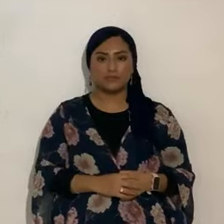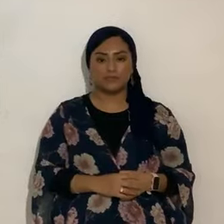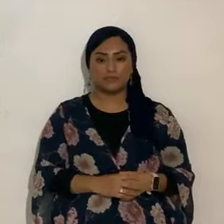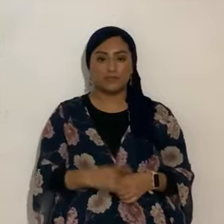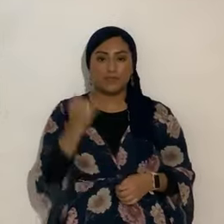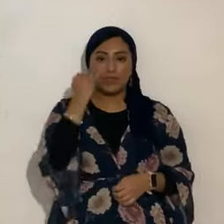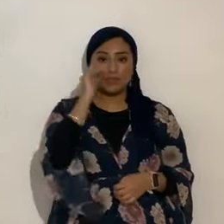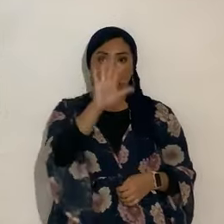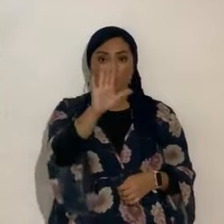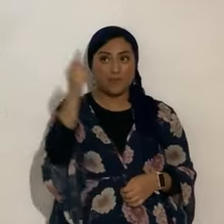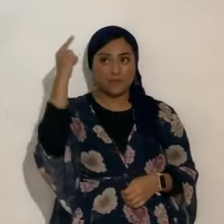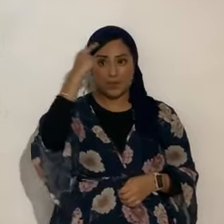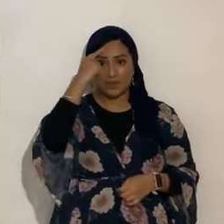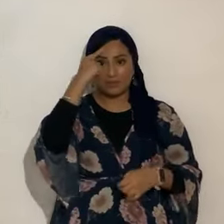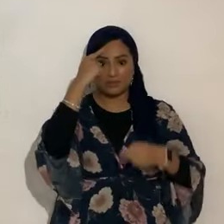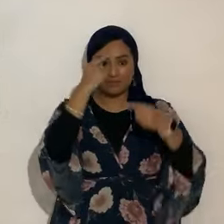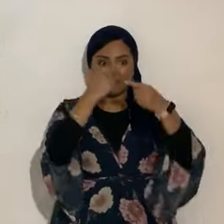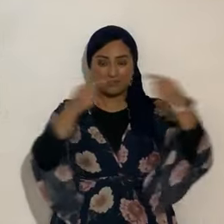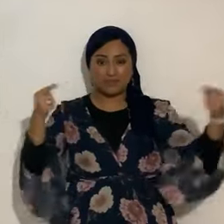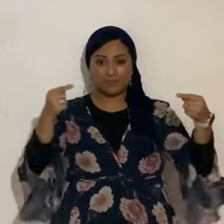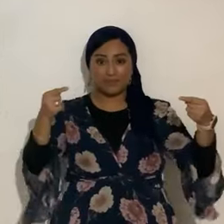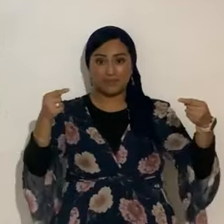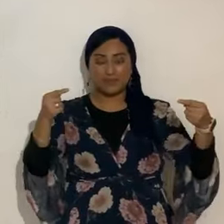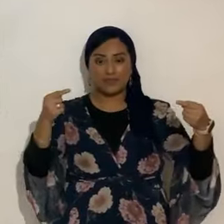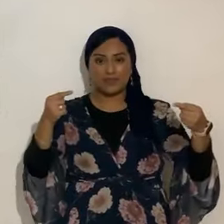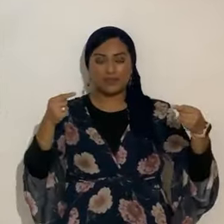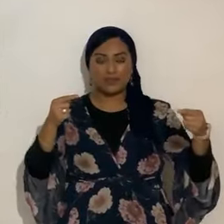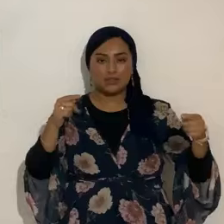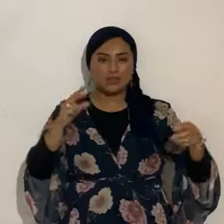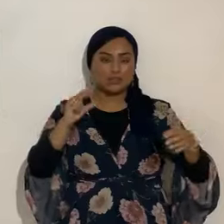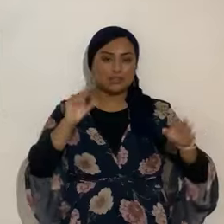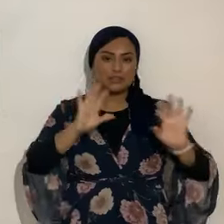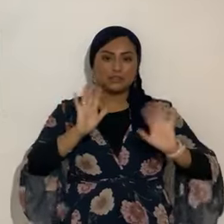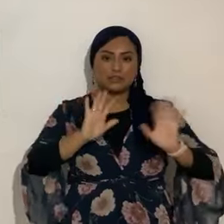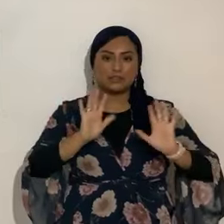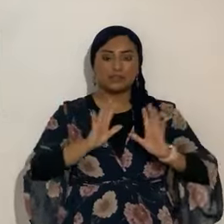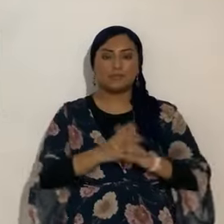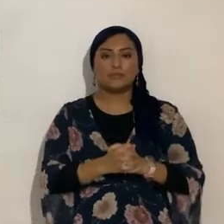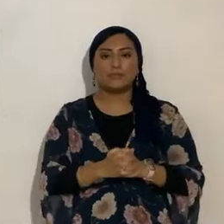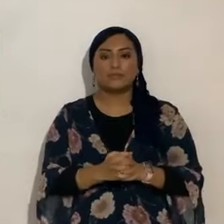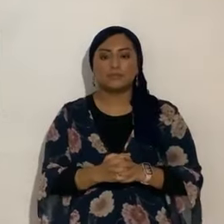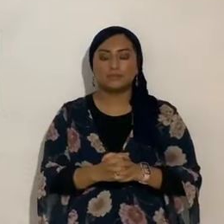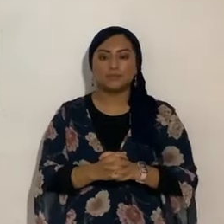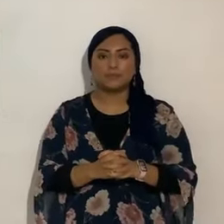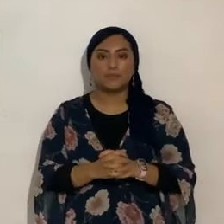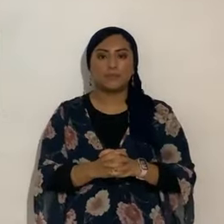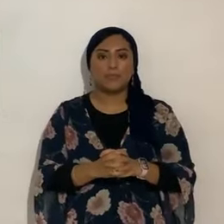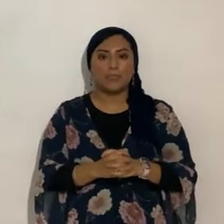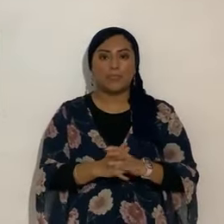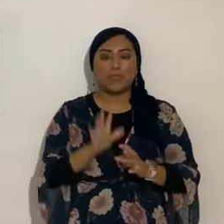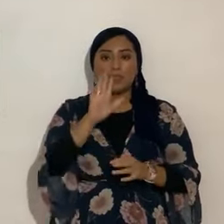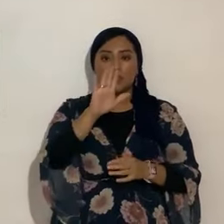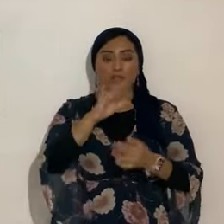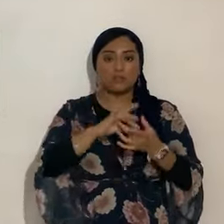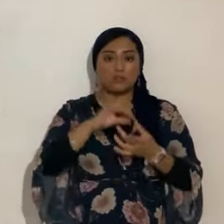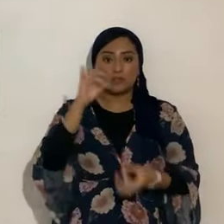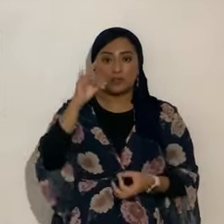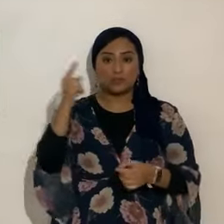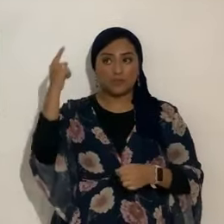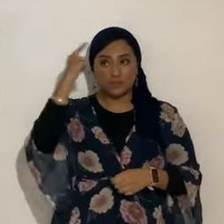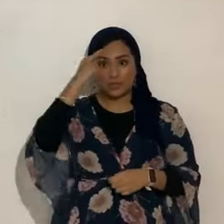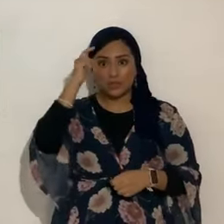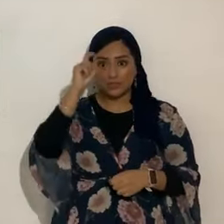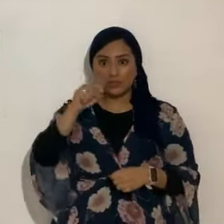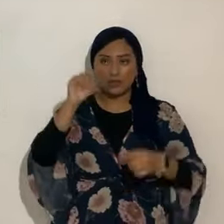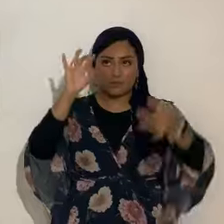Si tu mente está dividida, no debe ser eso. Totalmente el principio antiguo de tu espíritu, que es la mente, debe